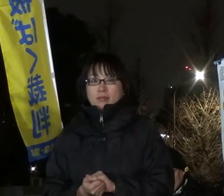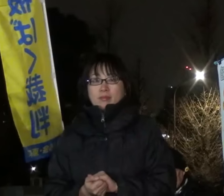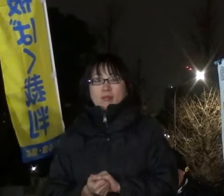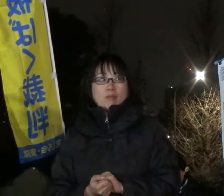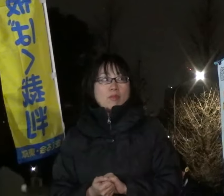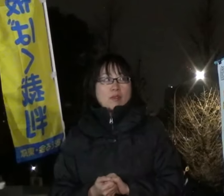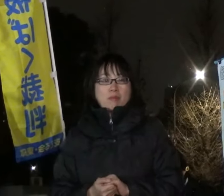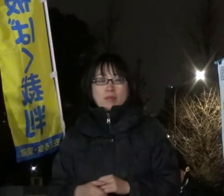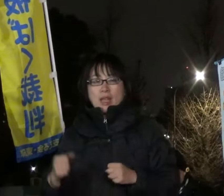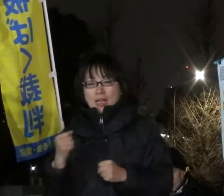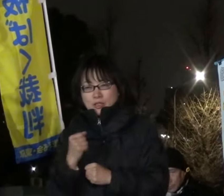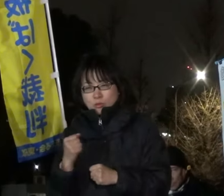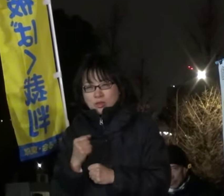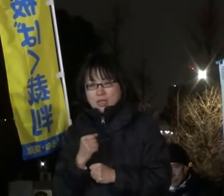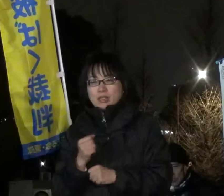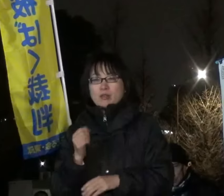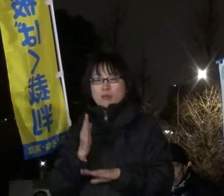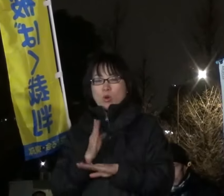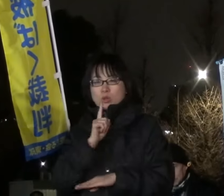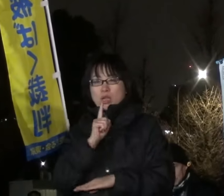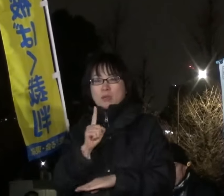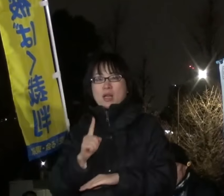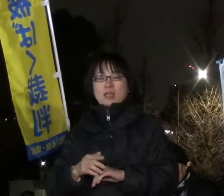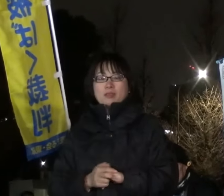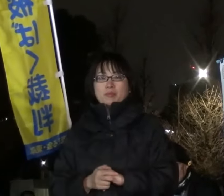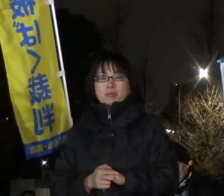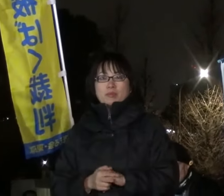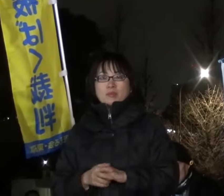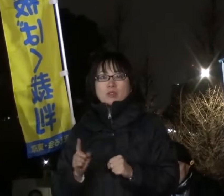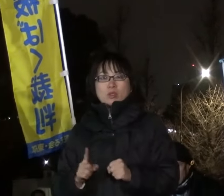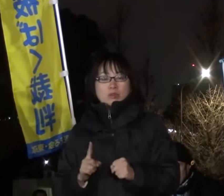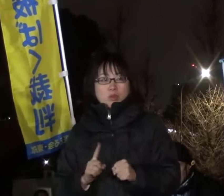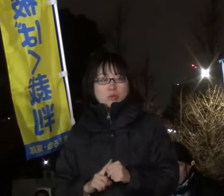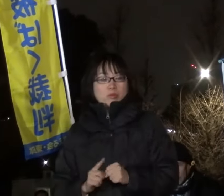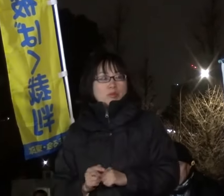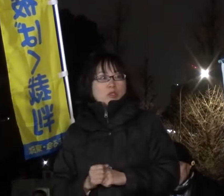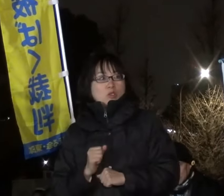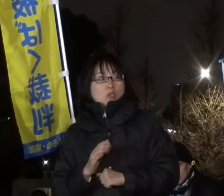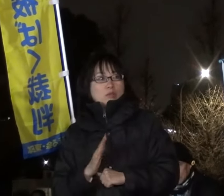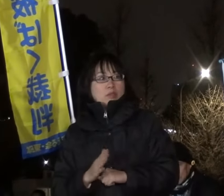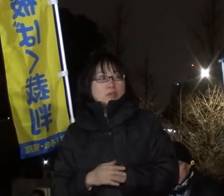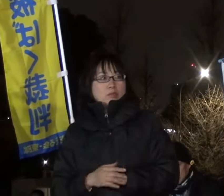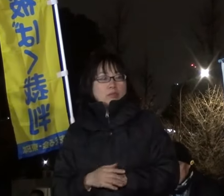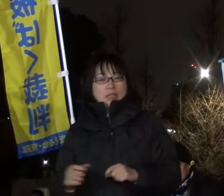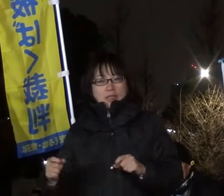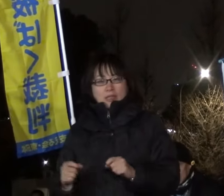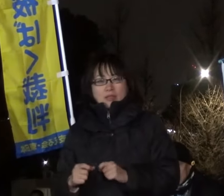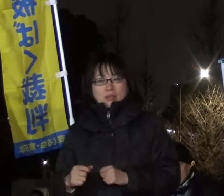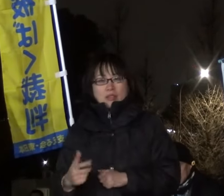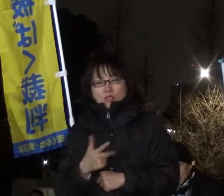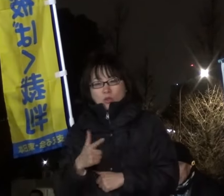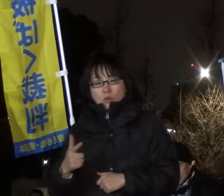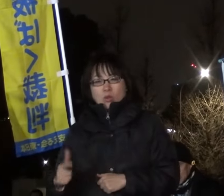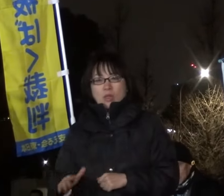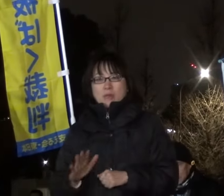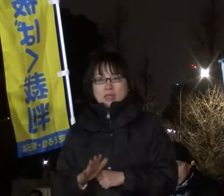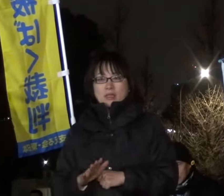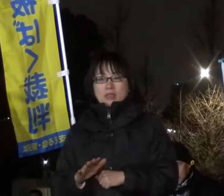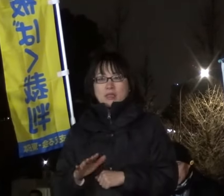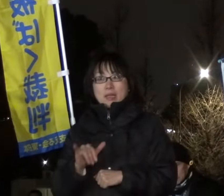館長見舞いを、申し上げます。どうも、ね、最近いろんなことがあります。ベッキーだ